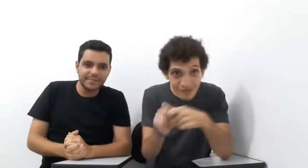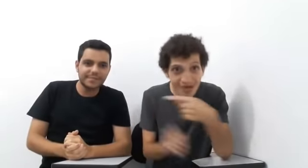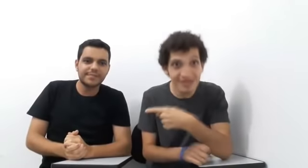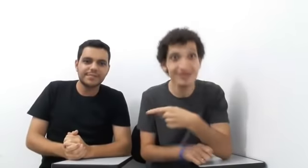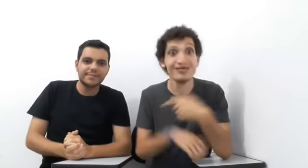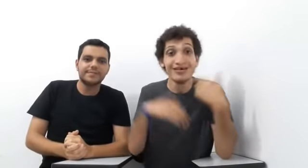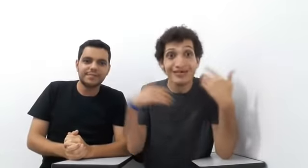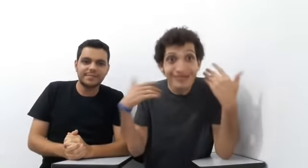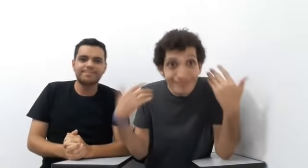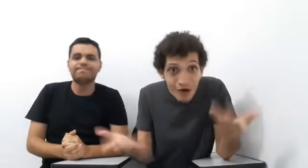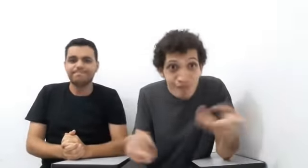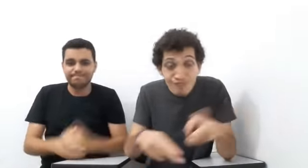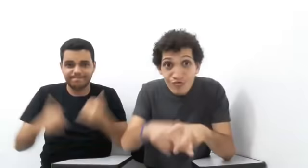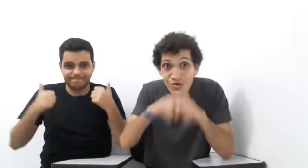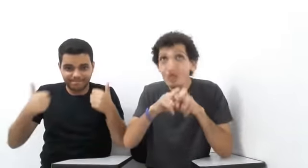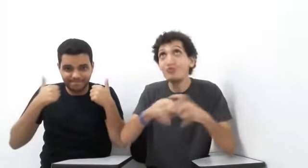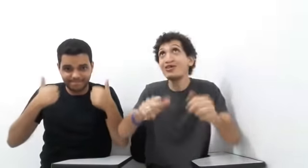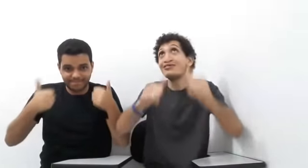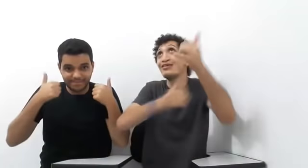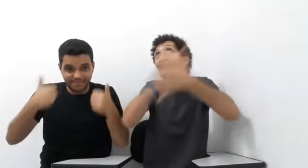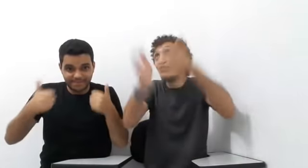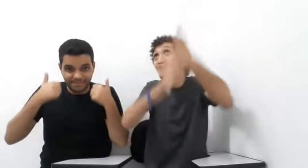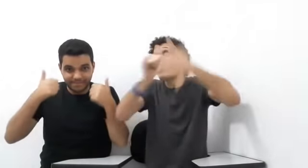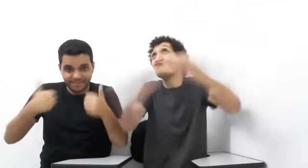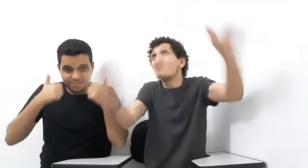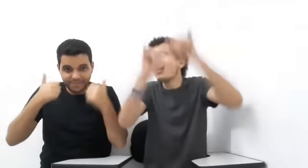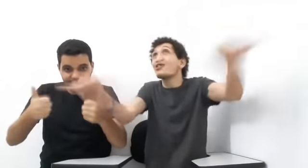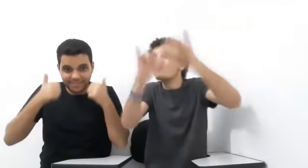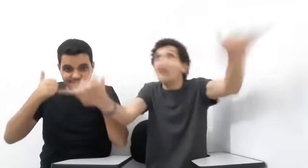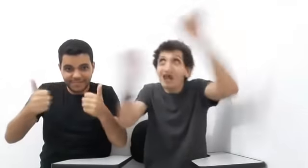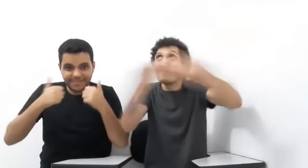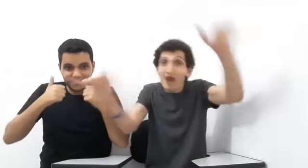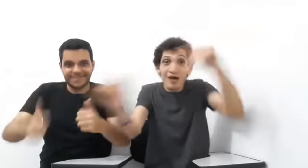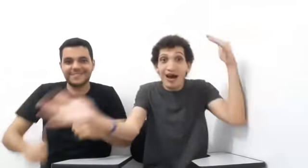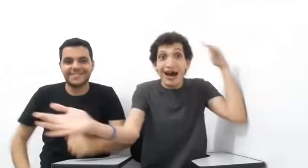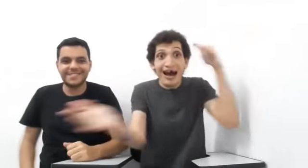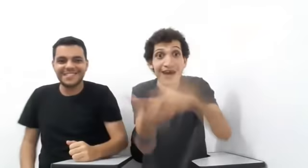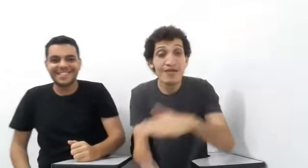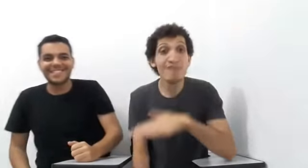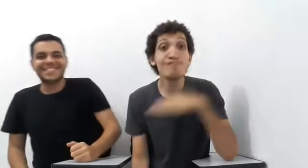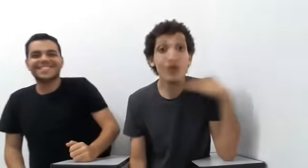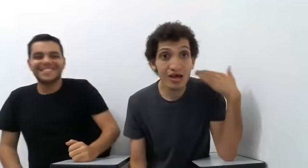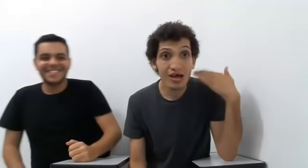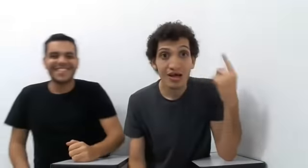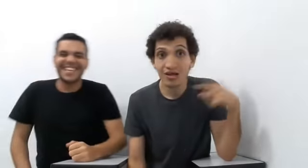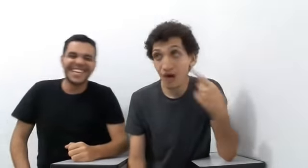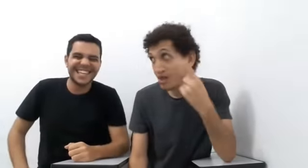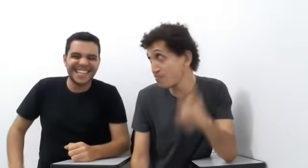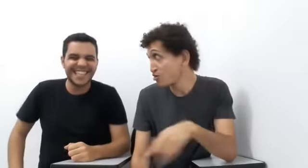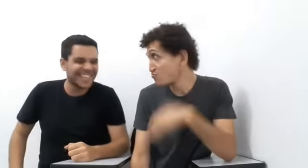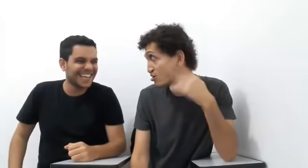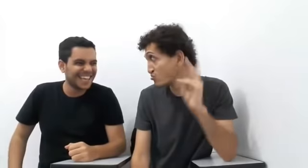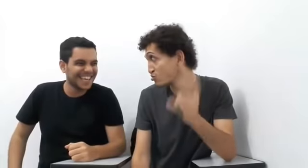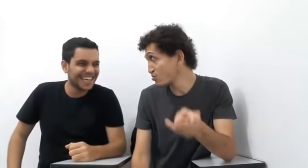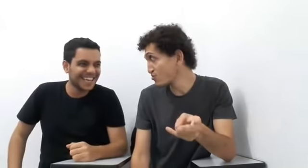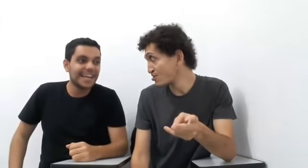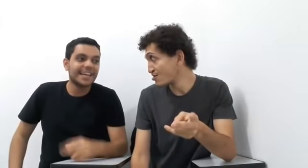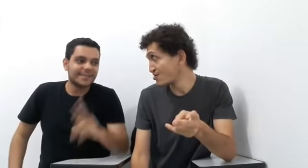fez. Então por isso é de lugar em lugar, até morrer. E olha que depois de morrer você não. Na